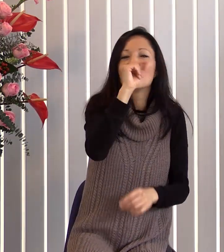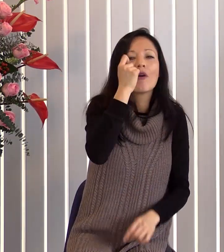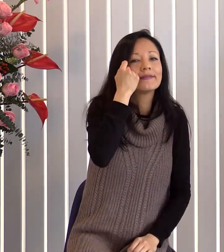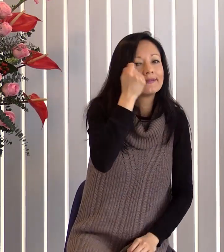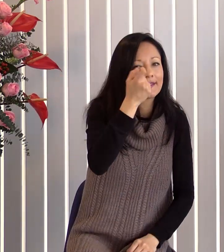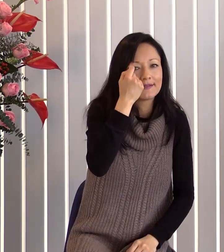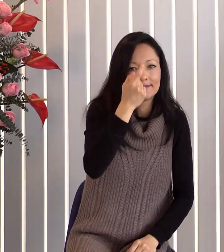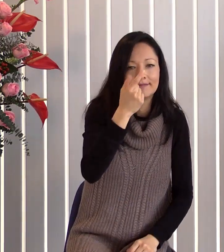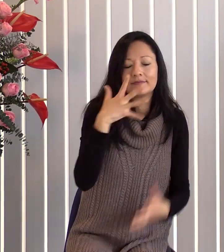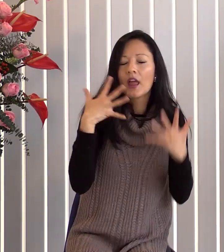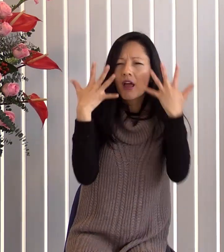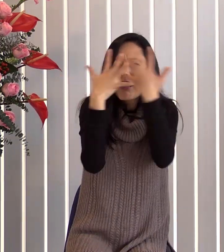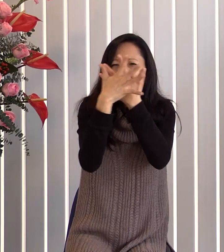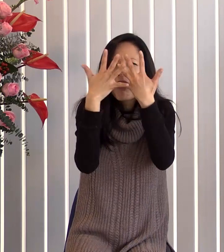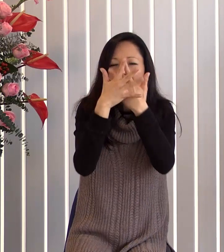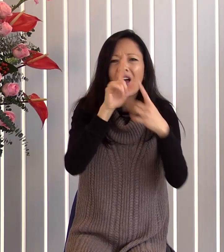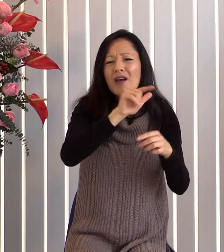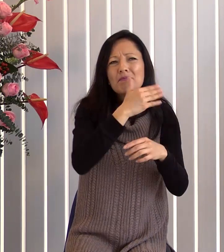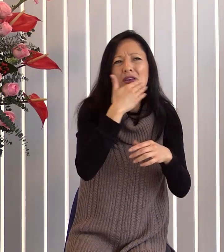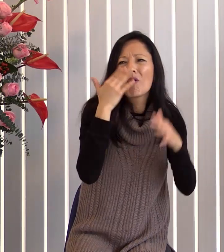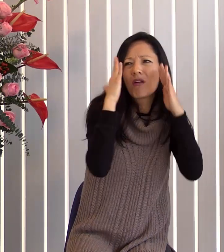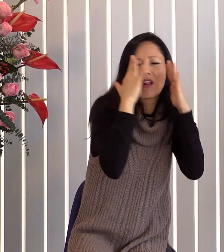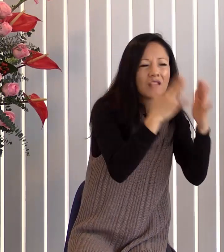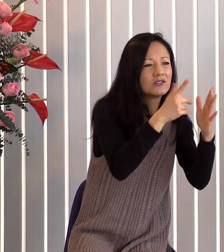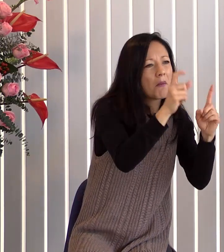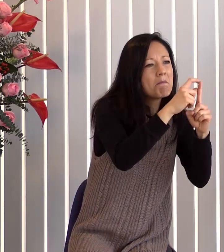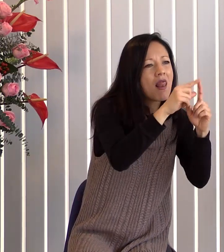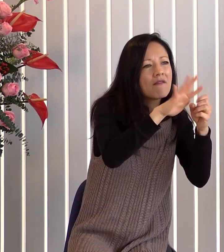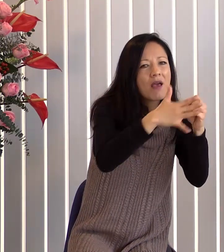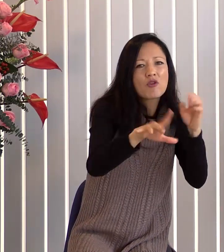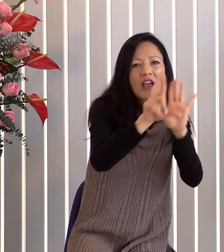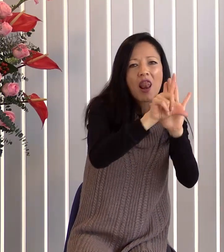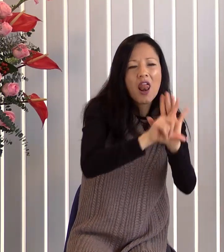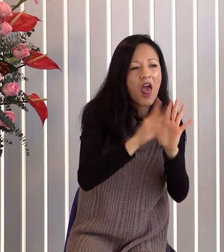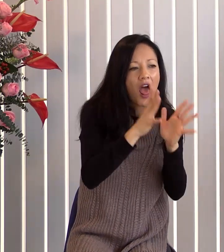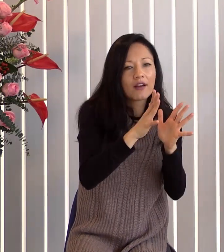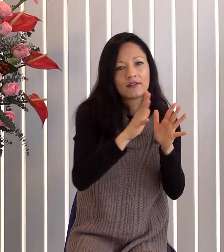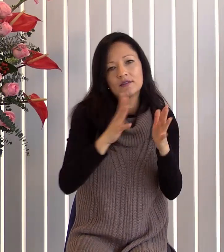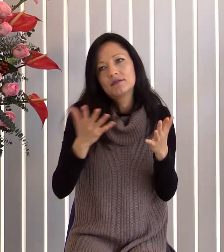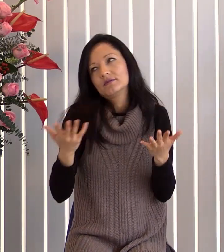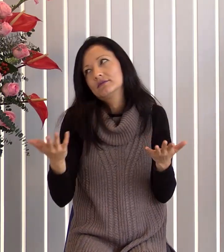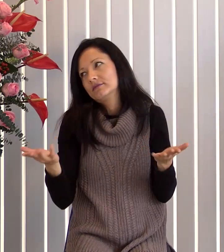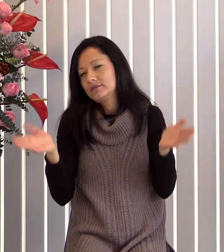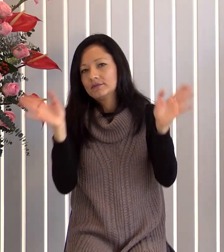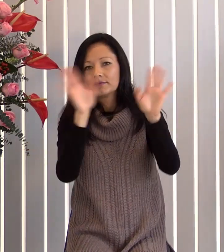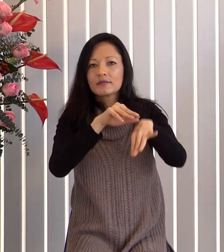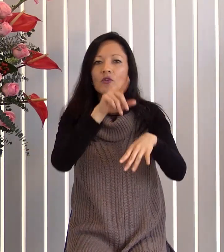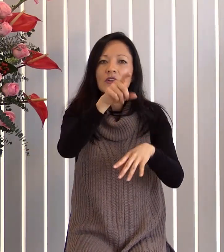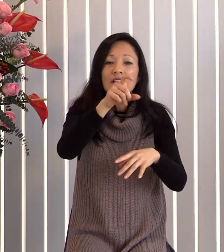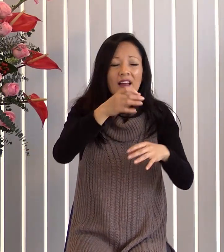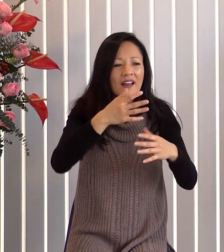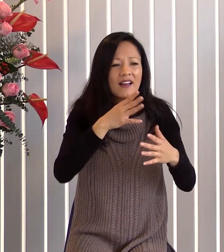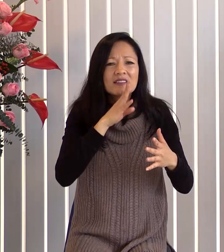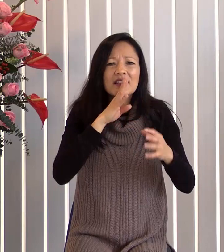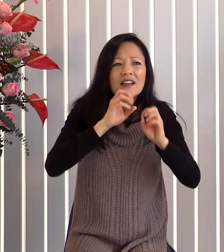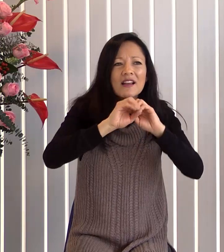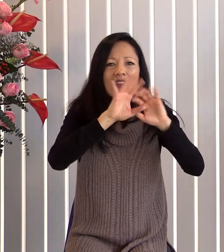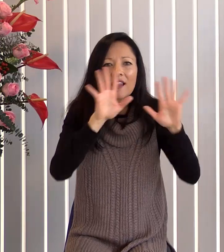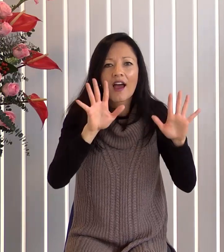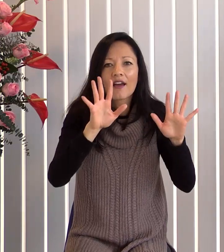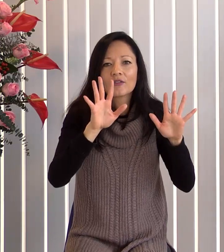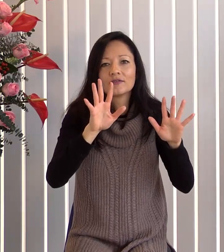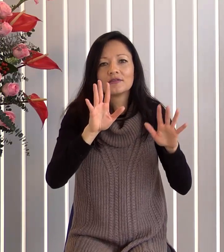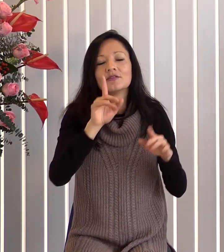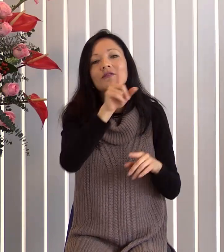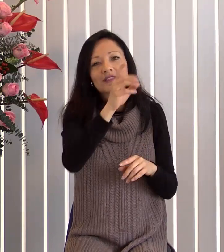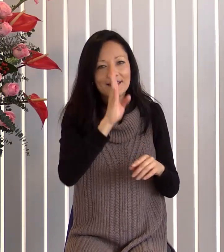eso, pues ¿a quién tiene que buscar la explicación? ¿A la palabra de Jesús o a la palabra de Moisés? Pues a la